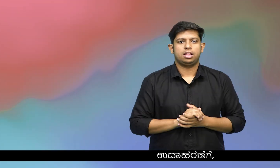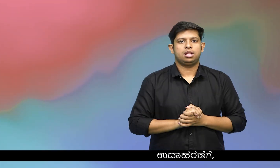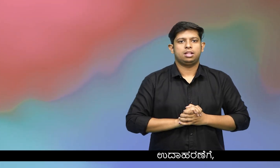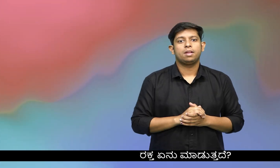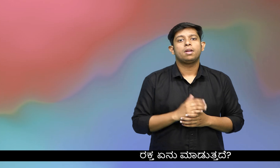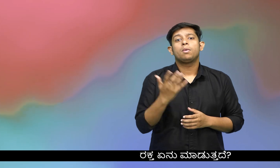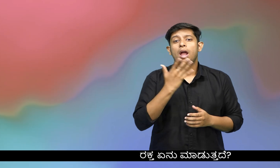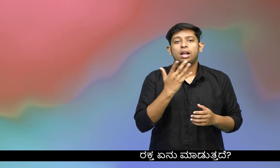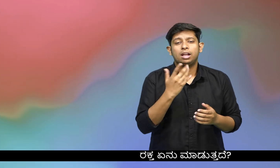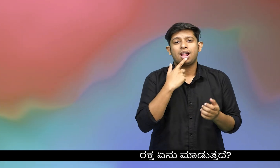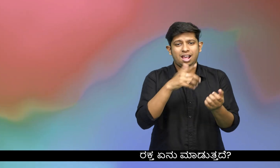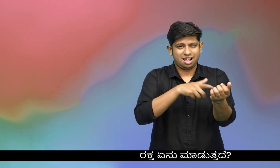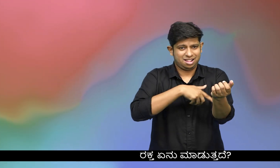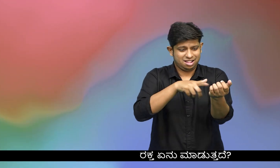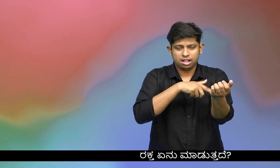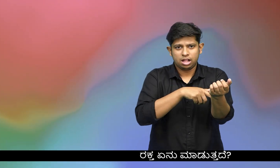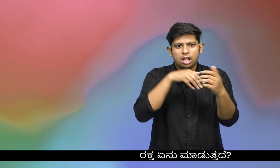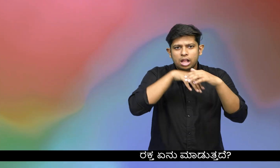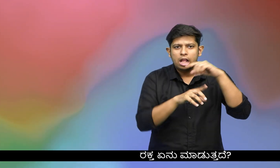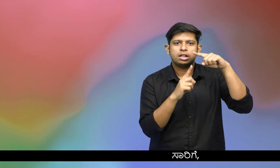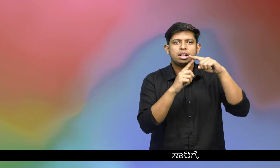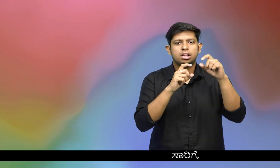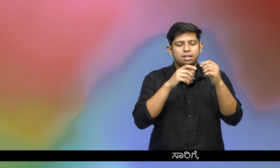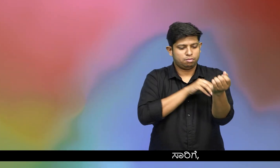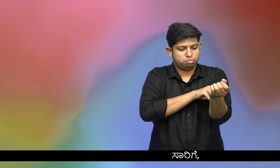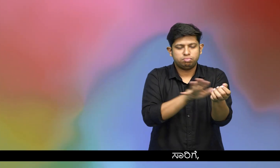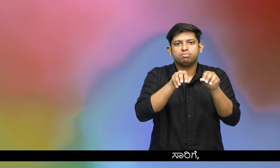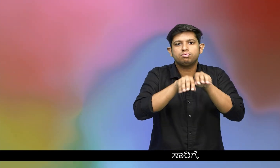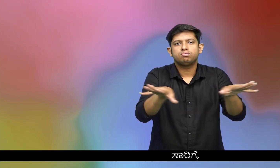ಉದಾಹರಣೆಗೆ, ರಕ್ತ ಏನು ಮಾಡುತ್ತದೆ? ಸಾರಿಗೆ,